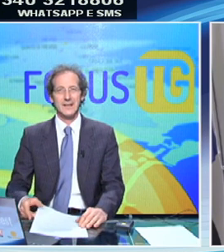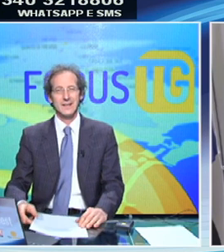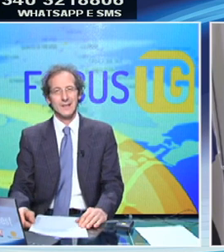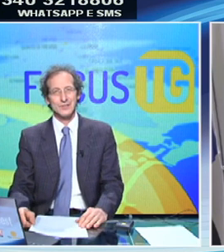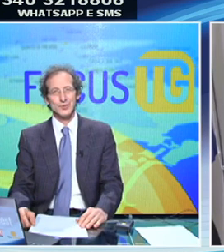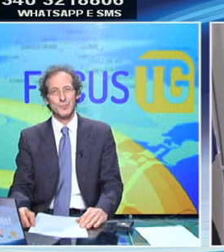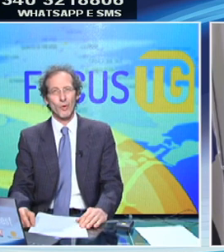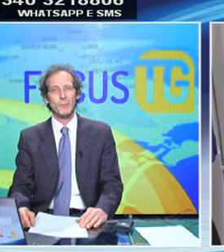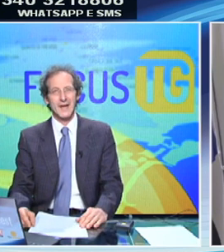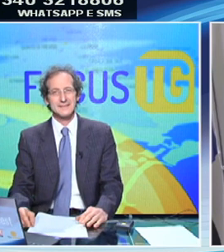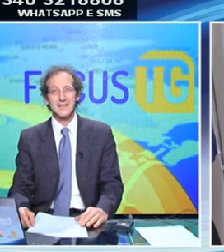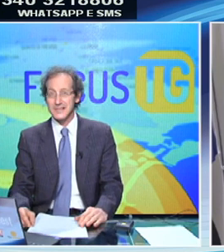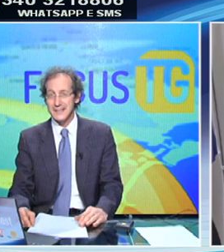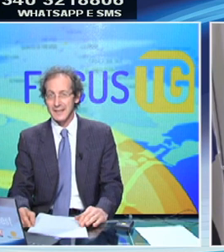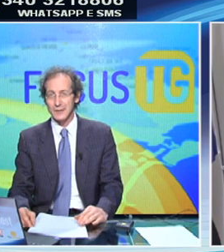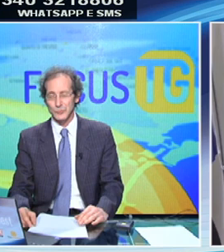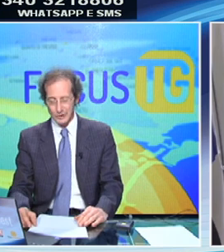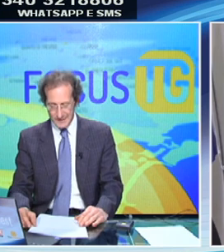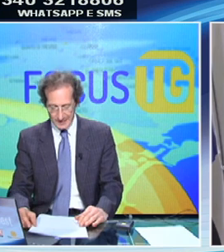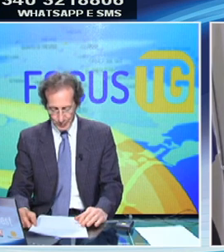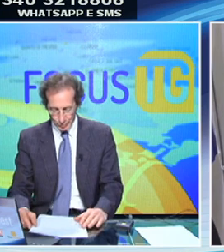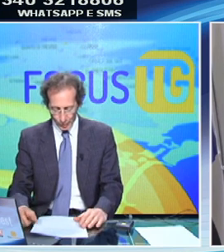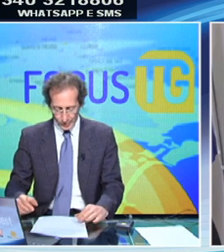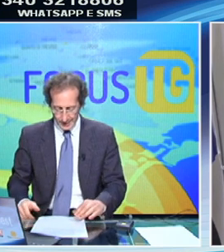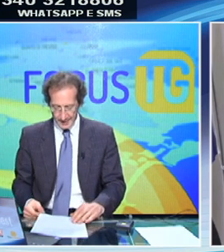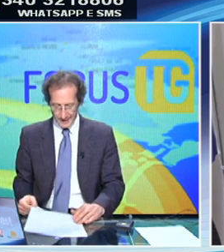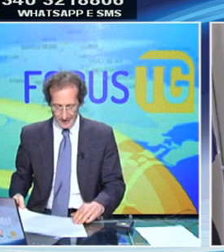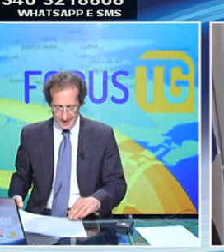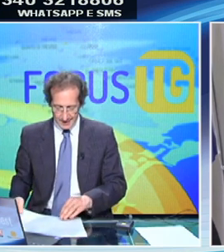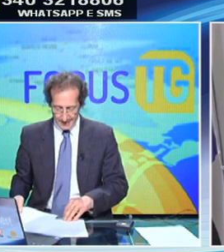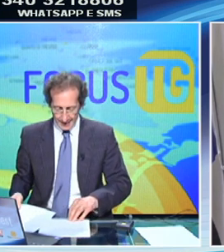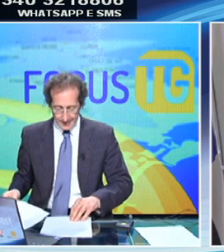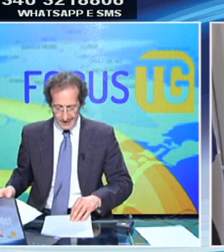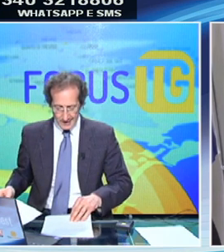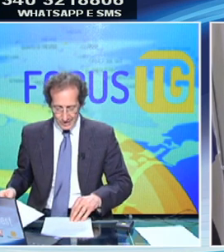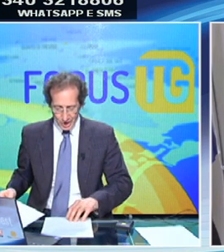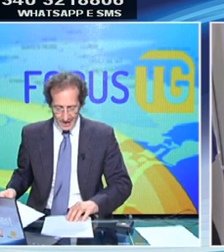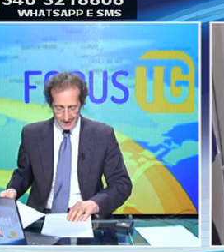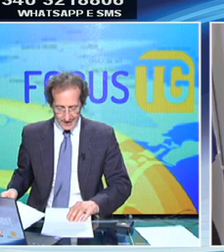ovviamente sono più complicati da gestire dal punto di vista dei protocolli sanitari.